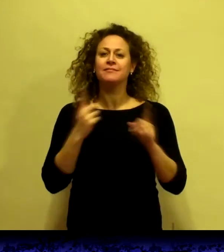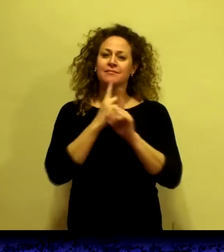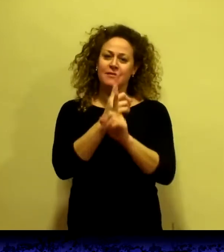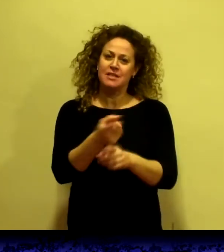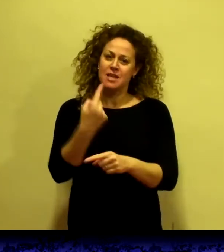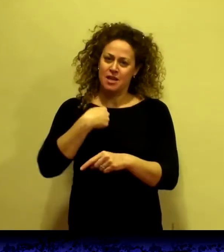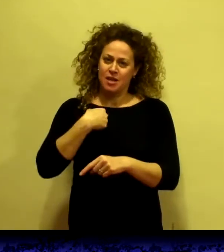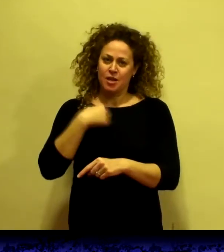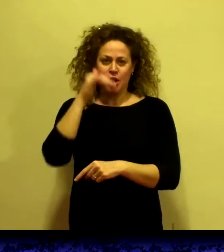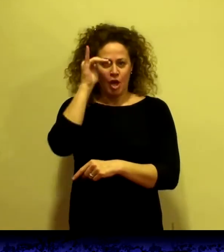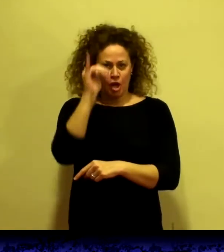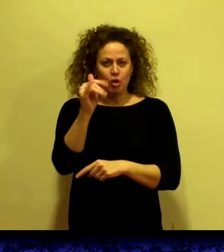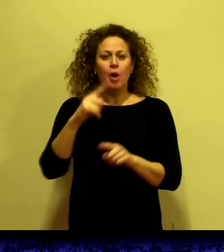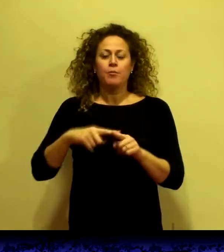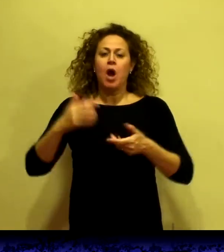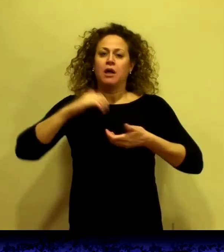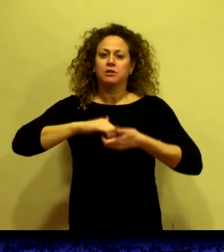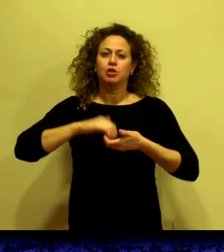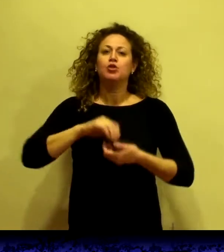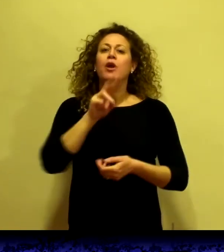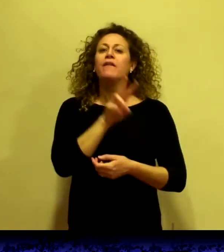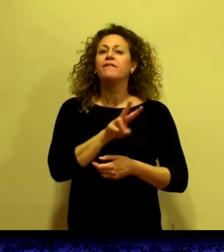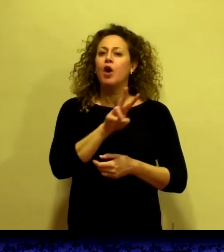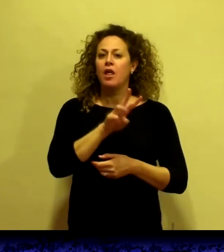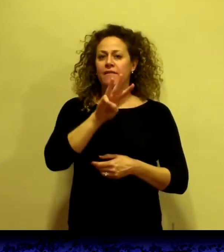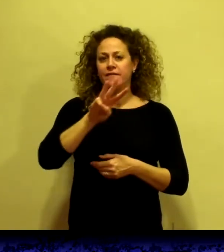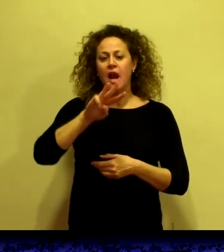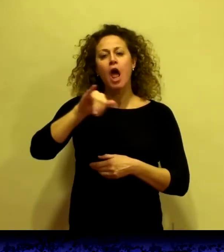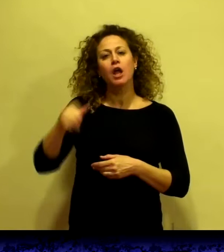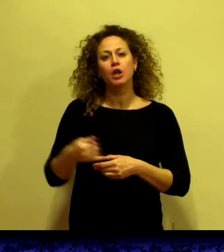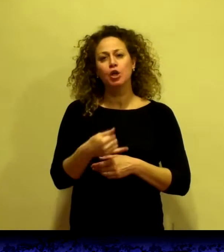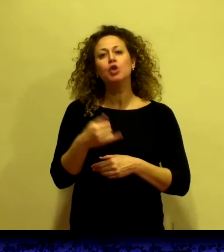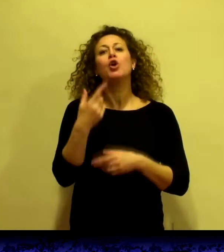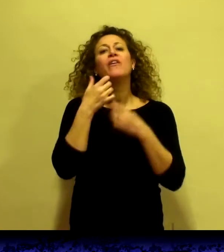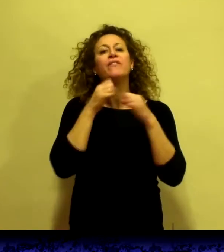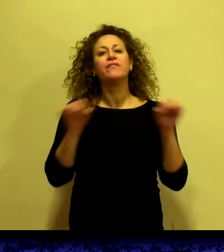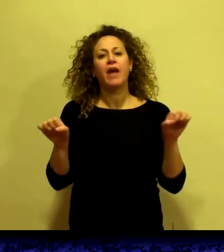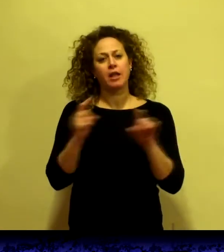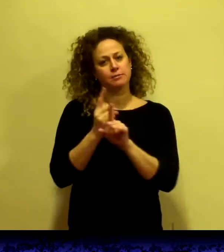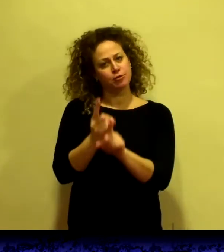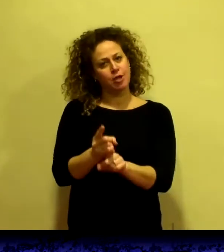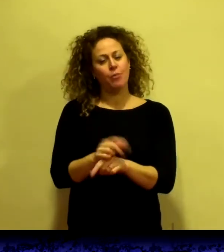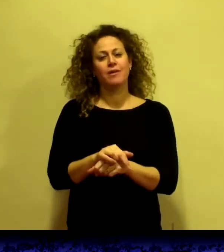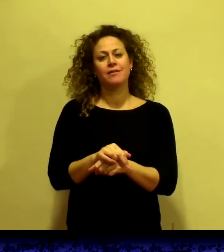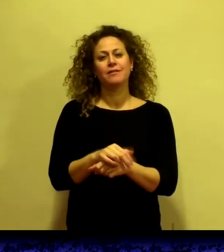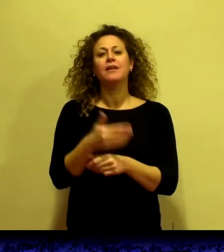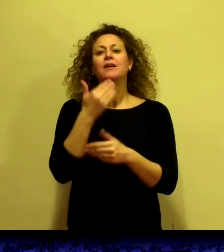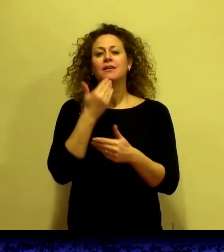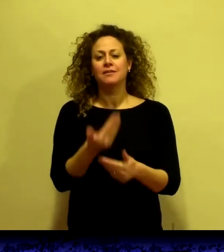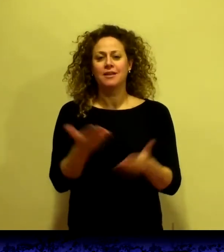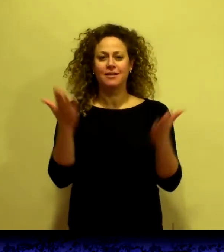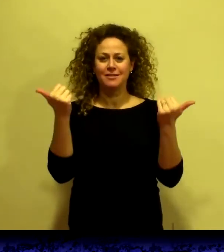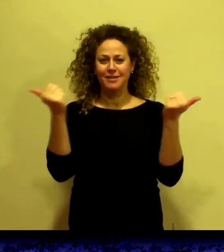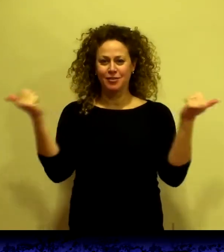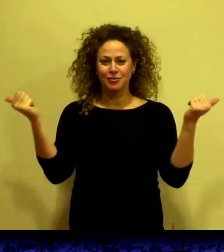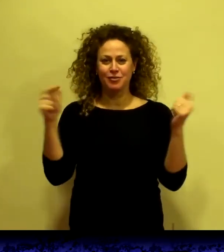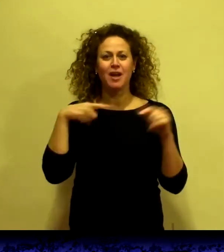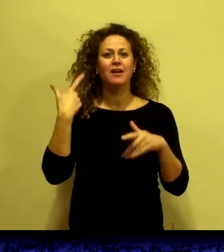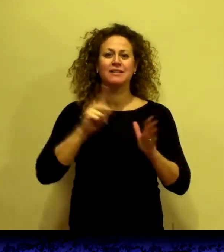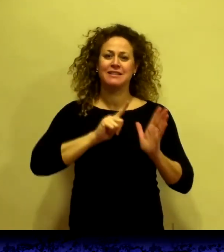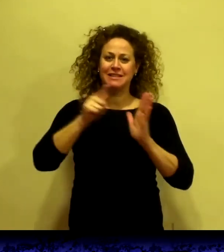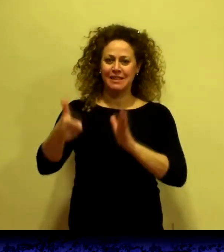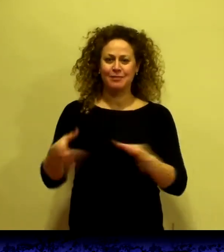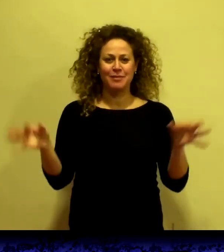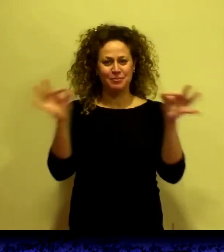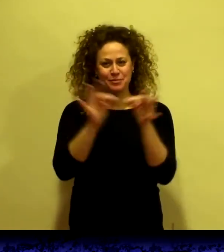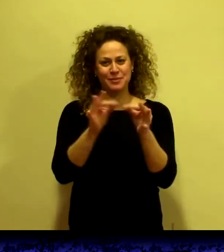anche noi, Associazione Volumbrite, su Facebook. Bene, ciao a tutti. Ciao a tutti. Alla ciao prossima tutti. Settimana.